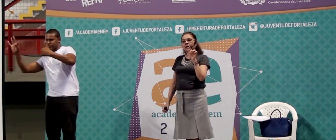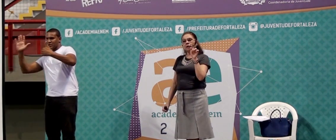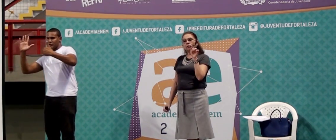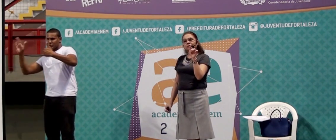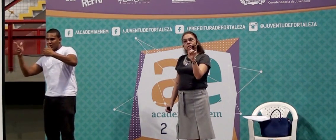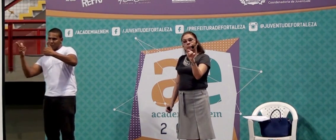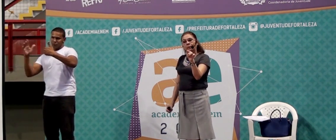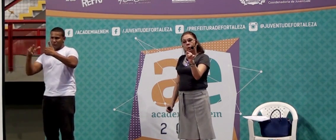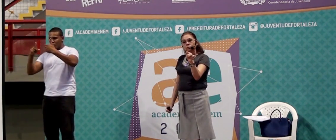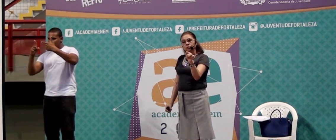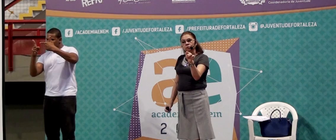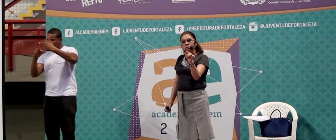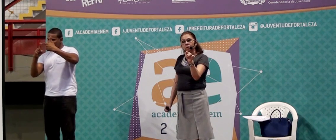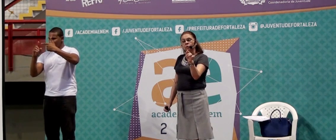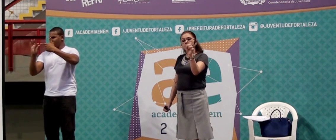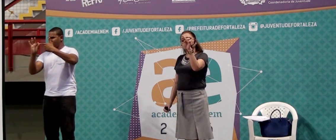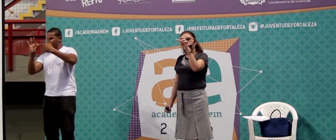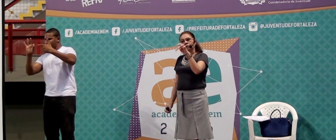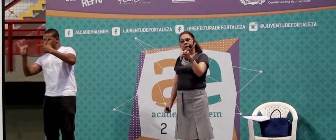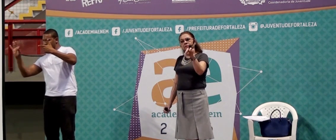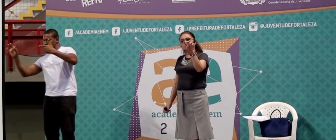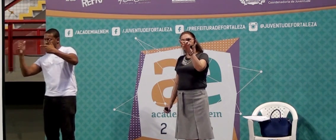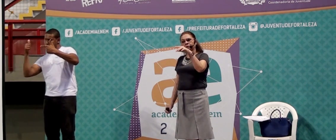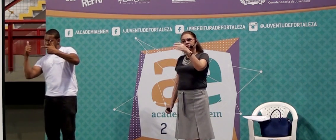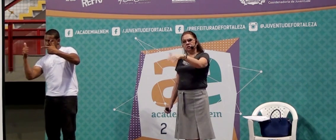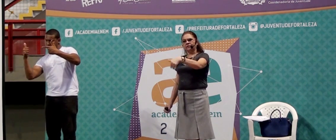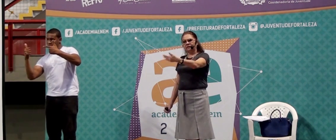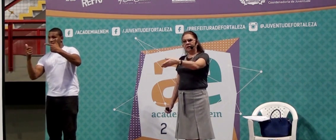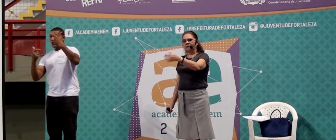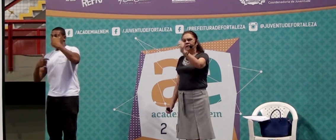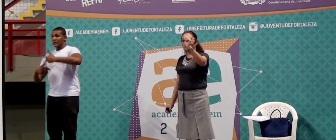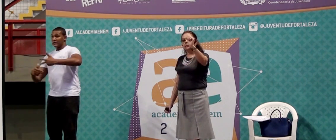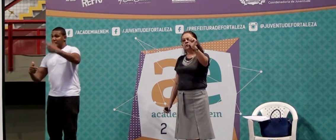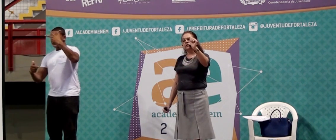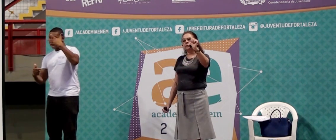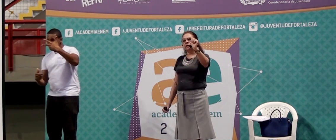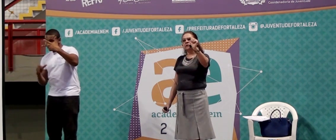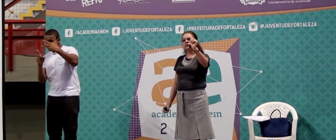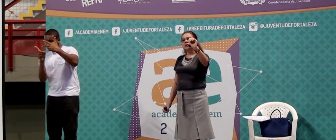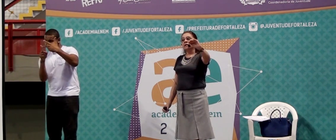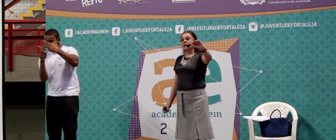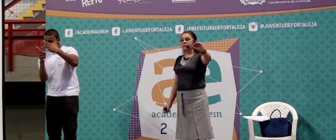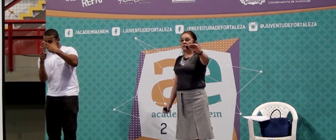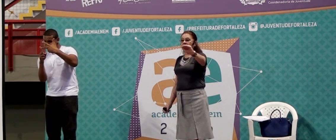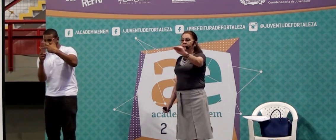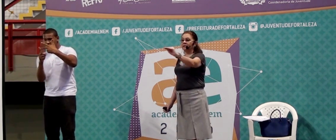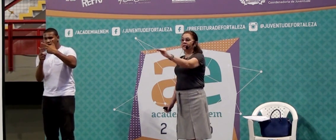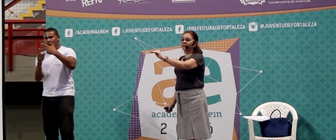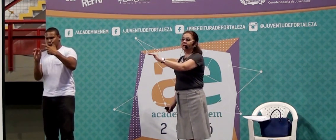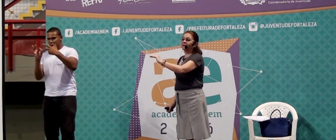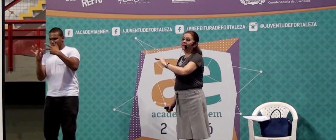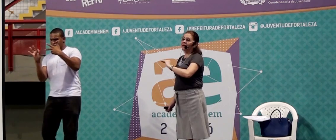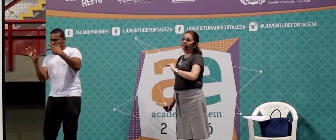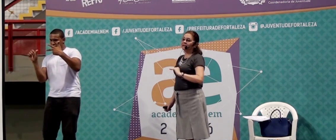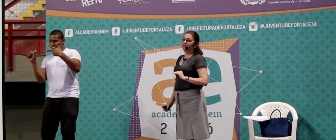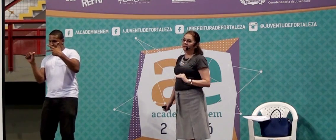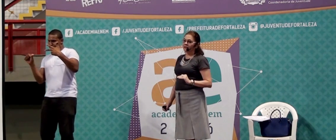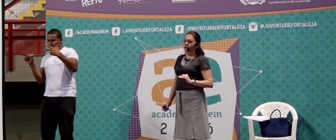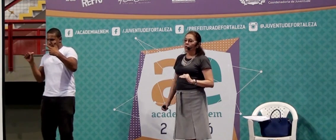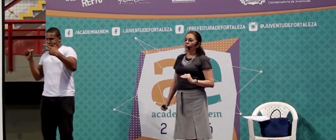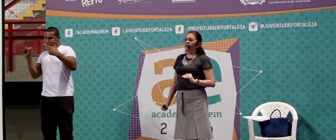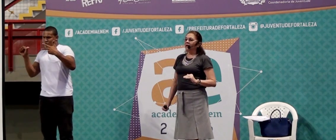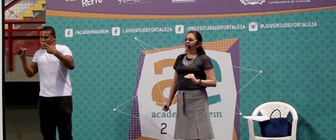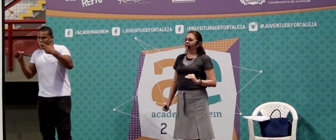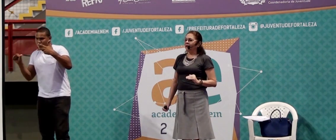terceira, eu uso o ponto, uso um conector, que a gente vai falar daqui a pouco sobre isso, e a gente apresenta a